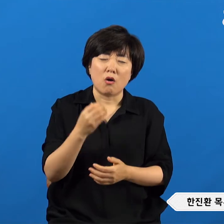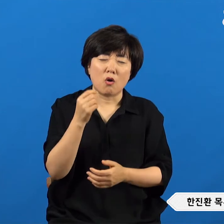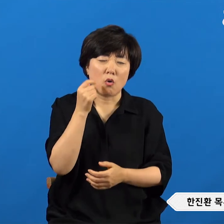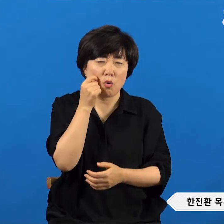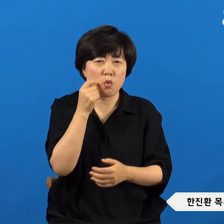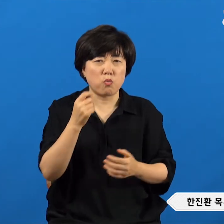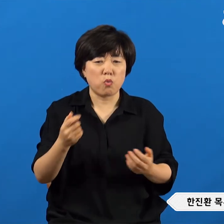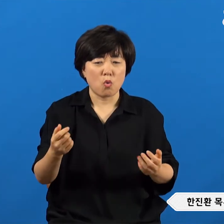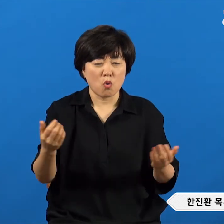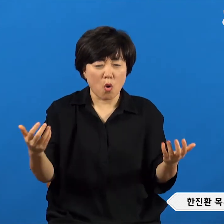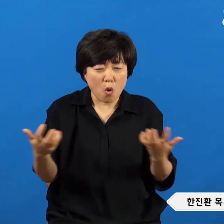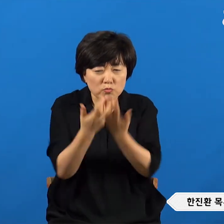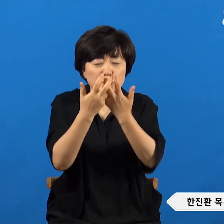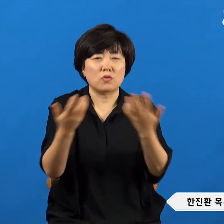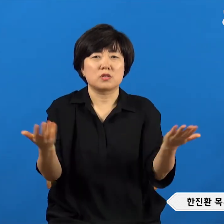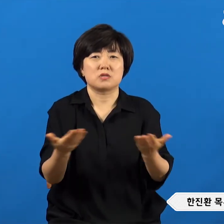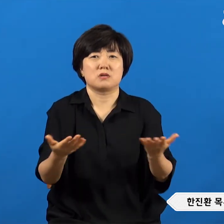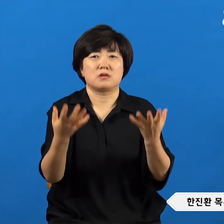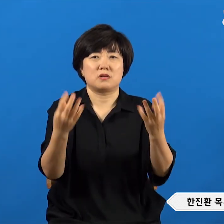것입니다.